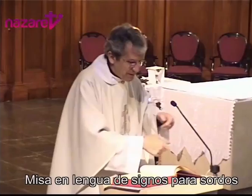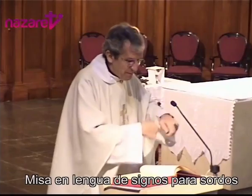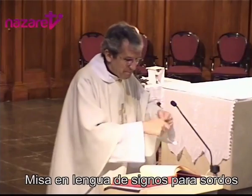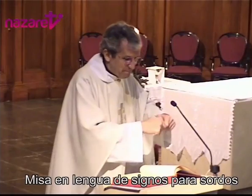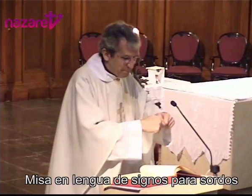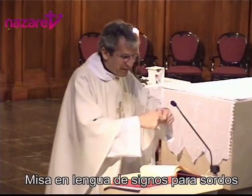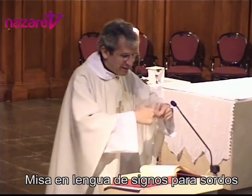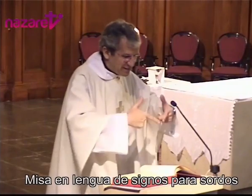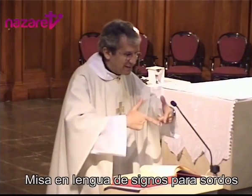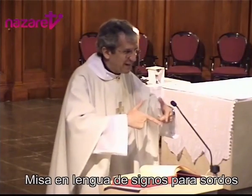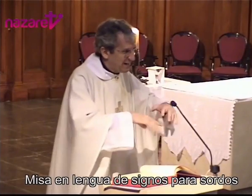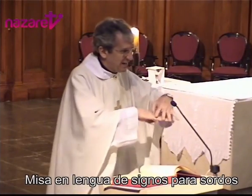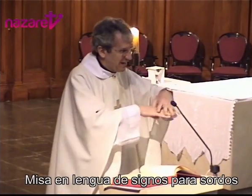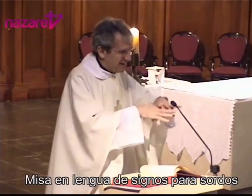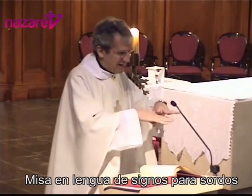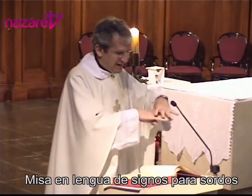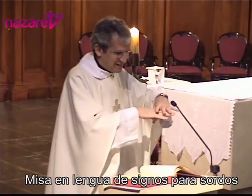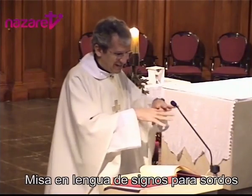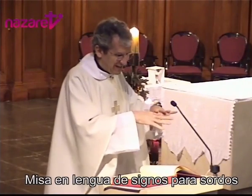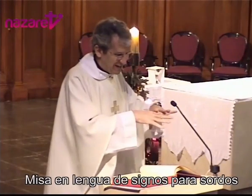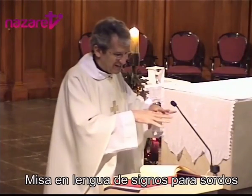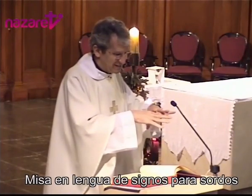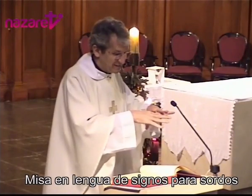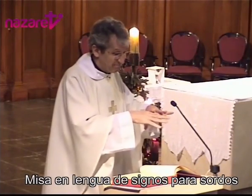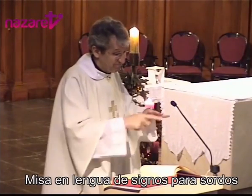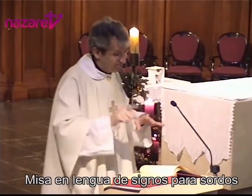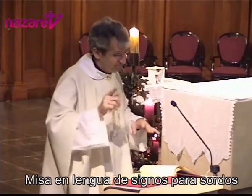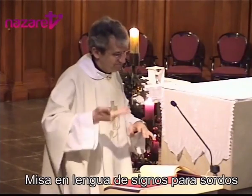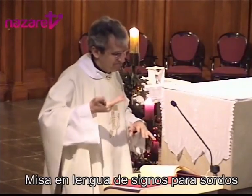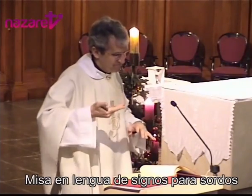agacharme para desatarle las sandalias.